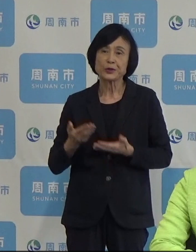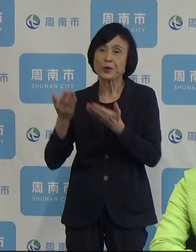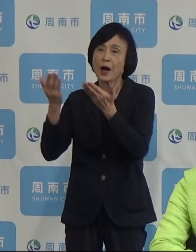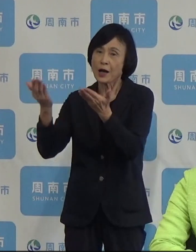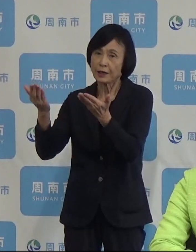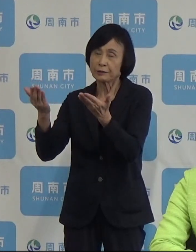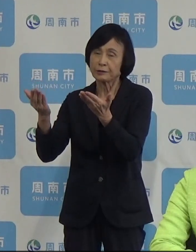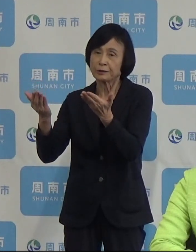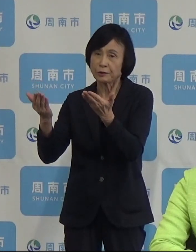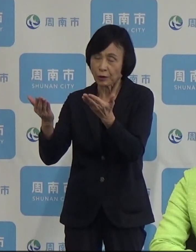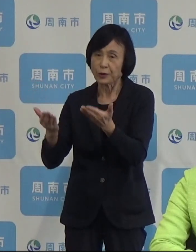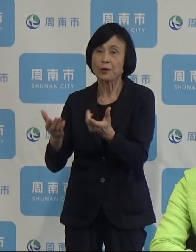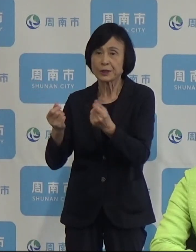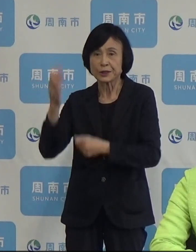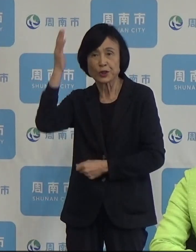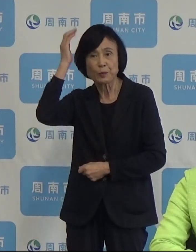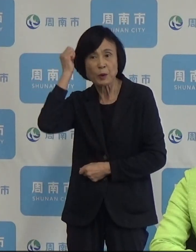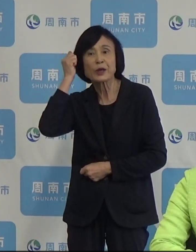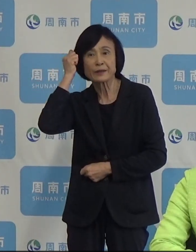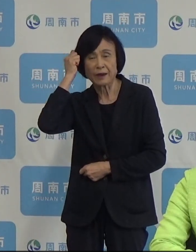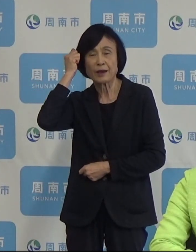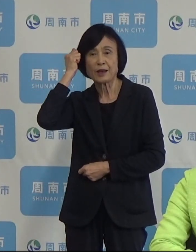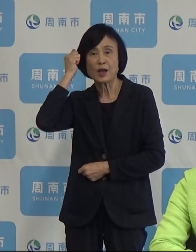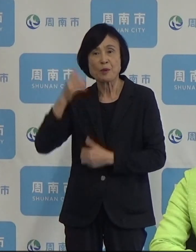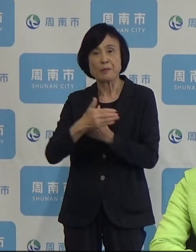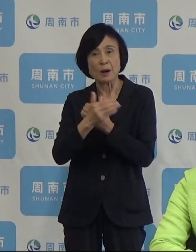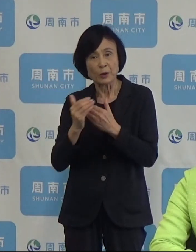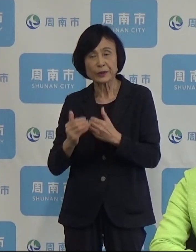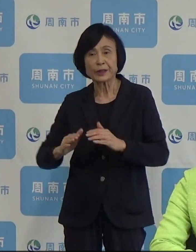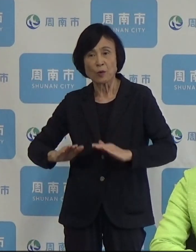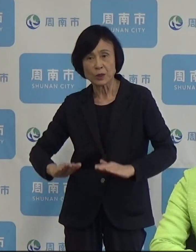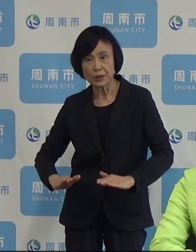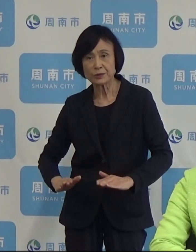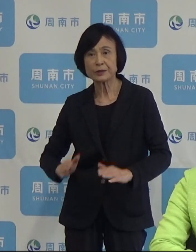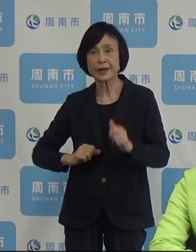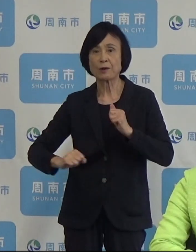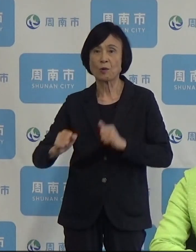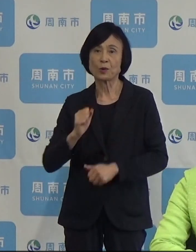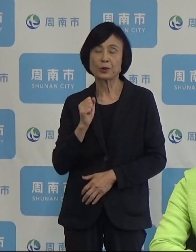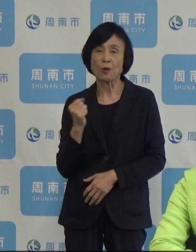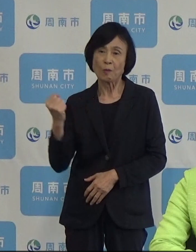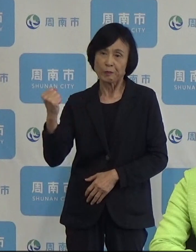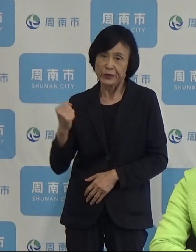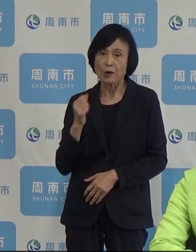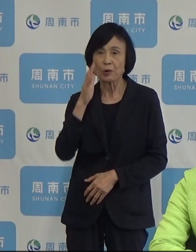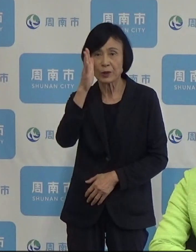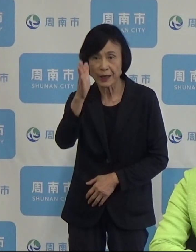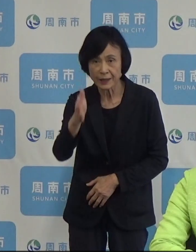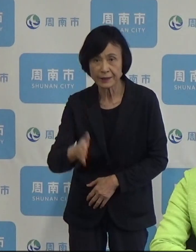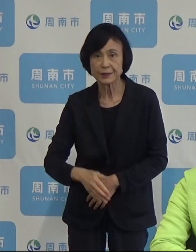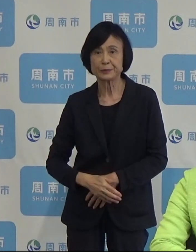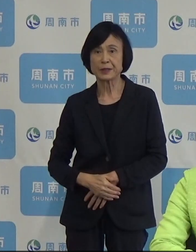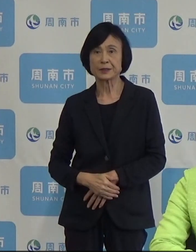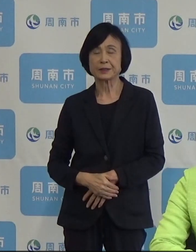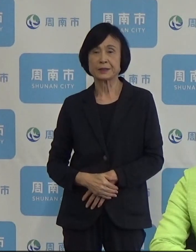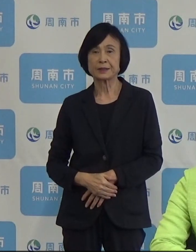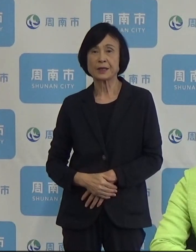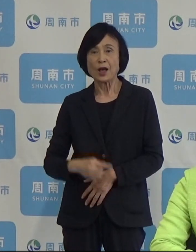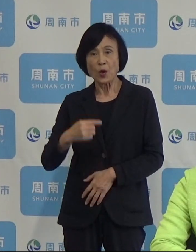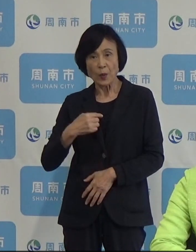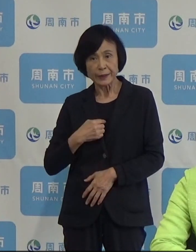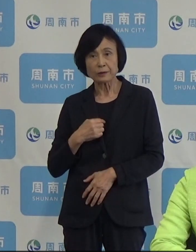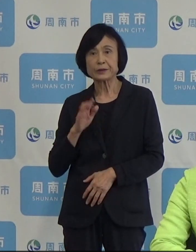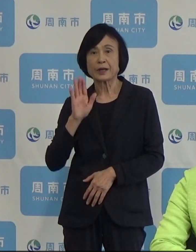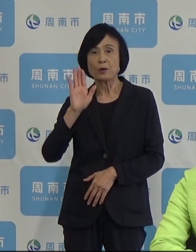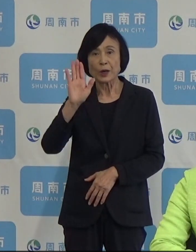気持ちを忘れずに、冷静な対応をとっていただくことを強くお願いいたします。